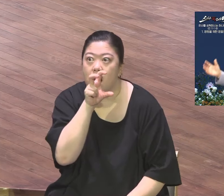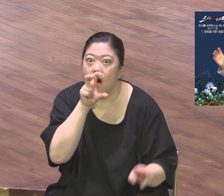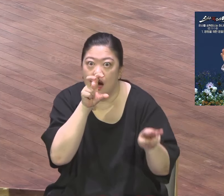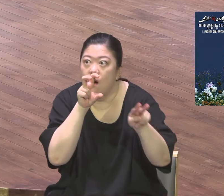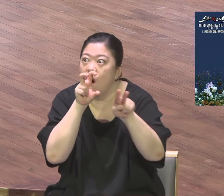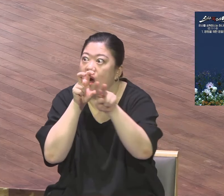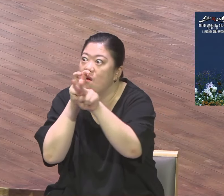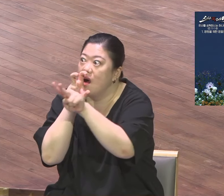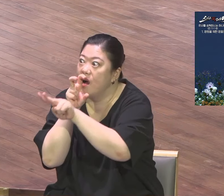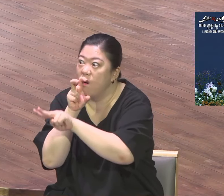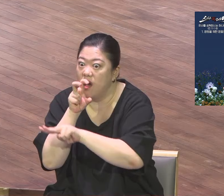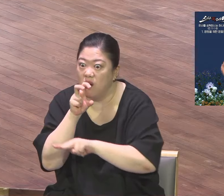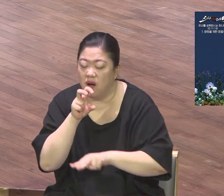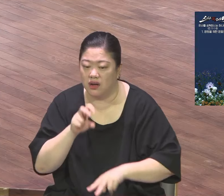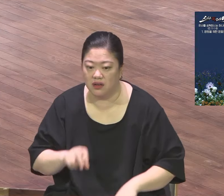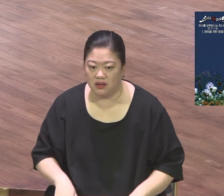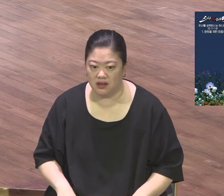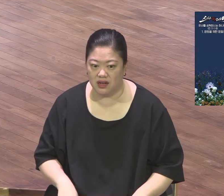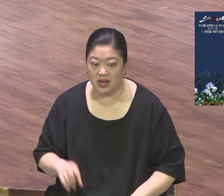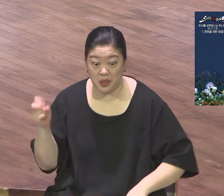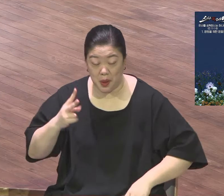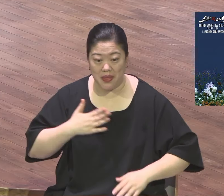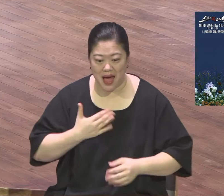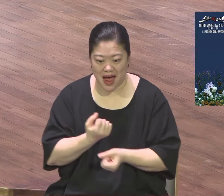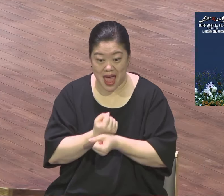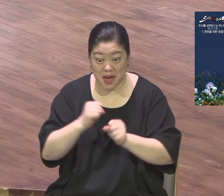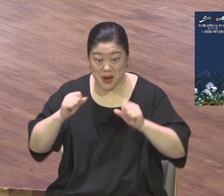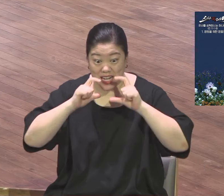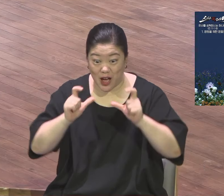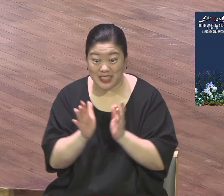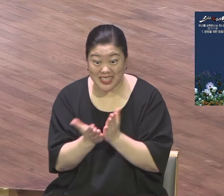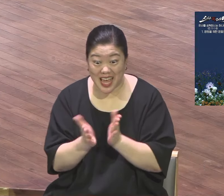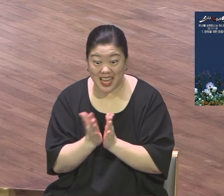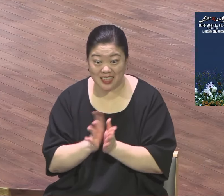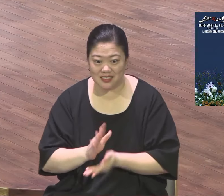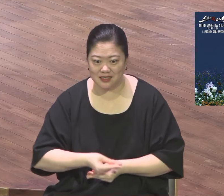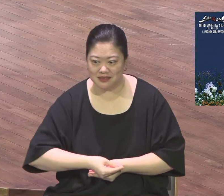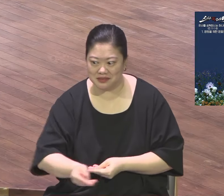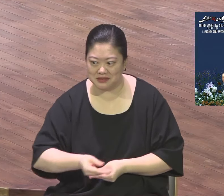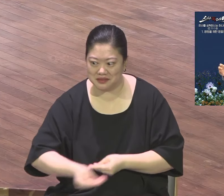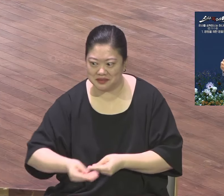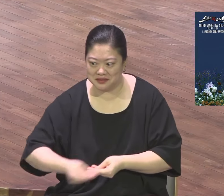어? 해방 선언부터 확 책도 감사합니다 하고 나와.